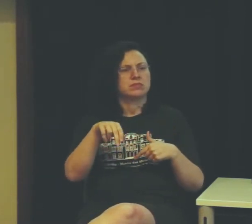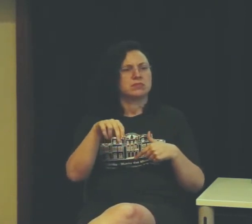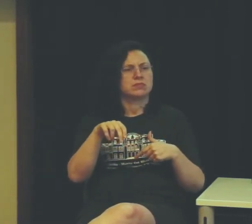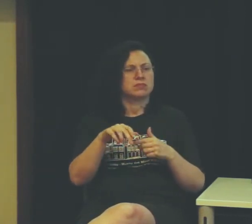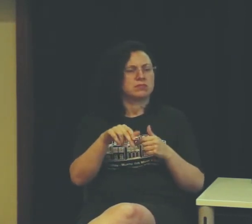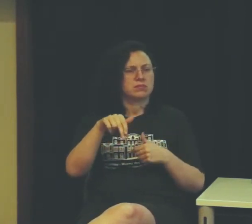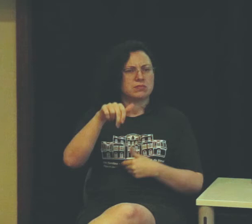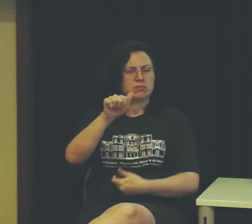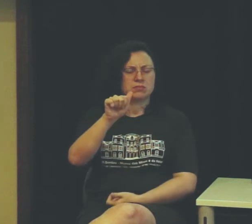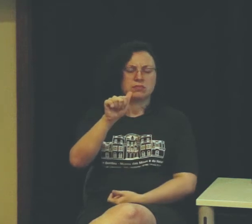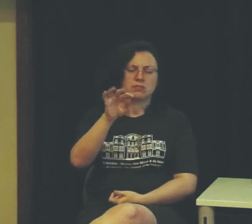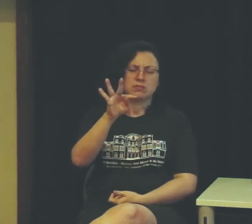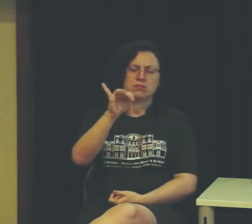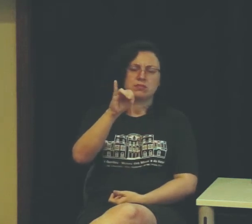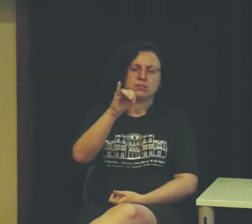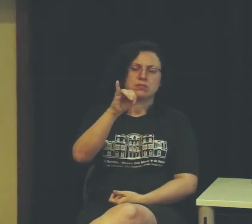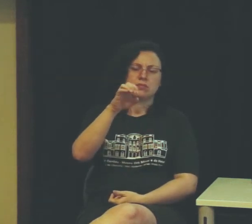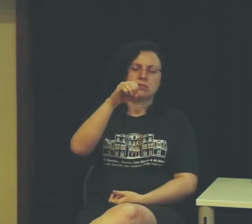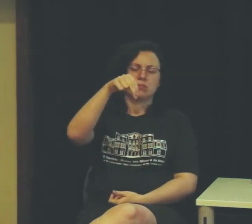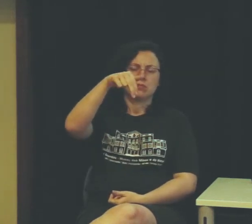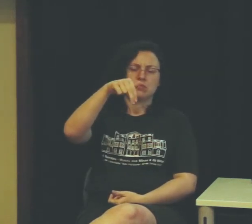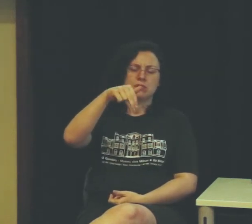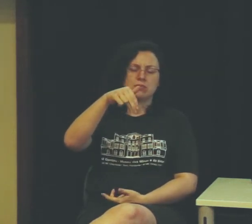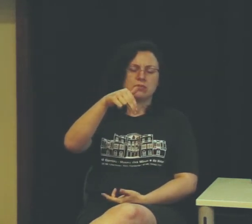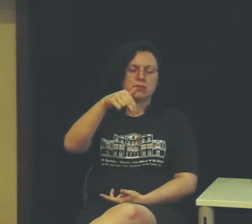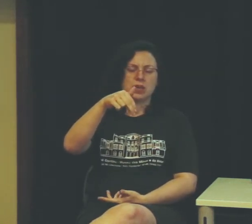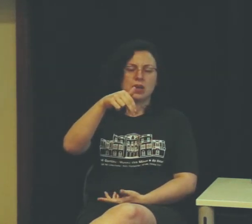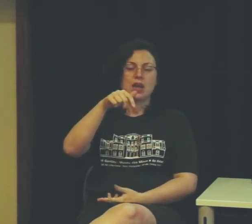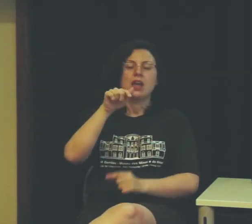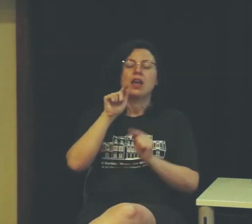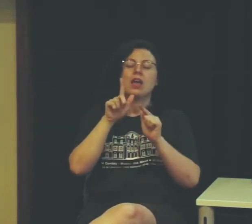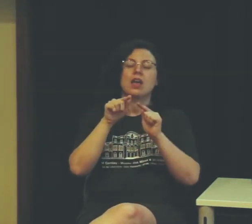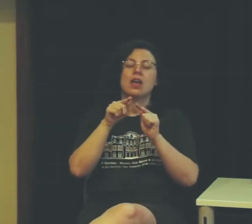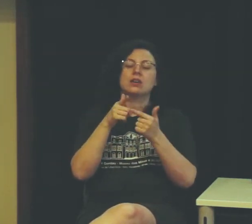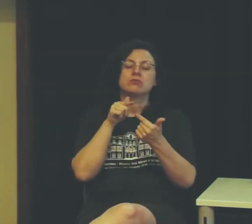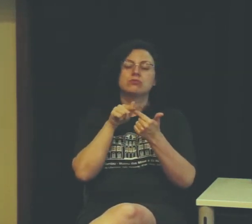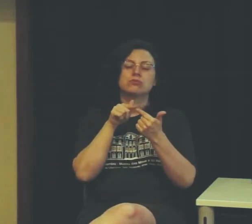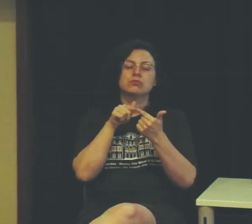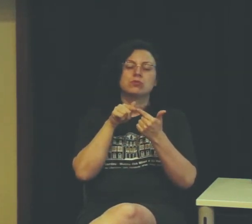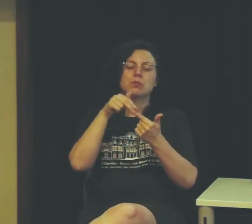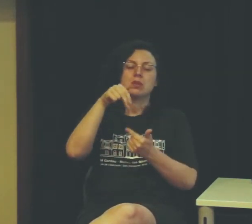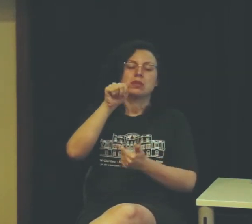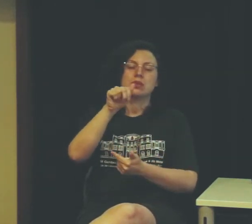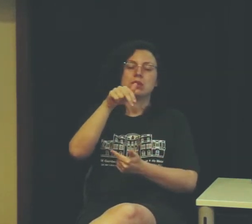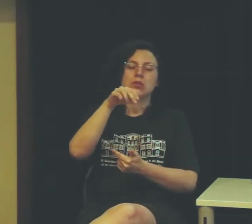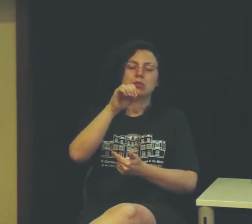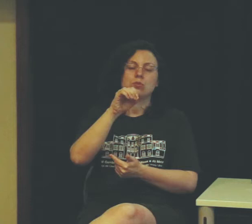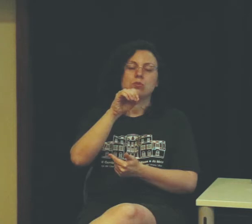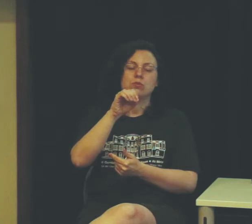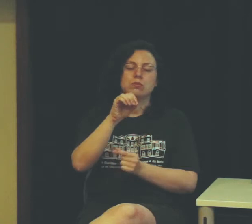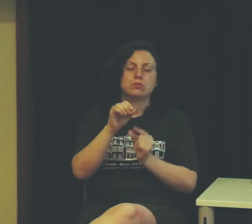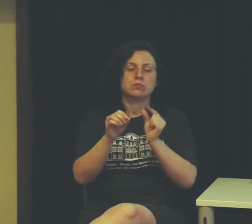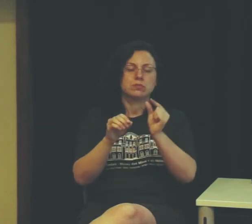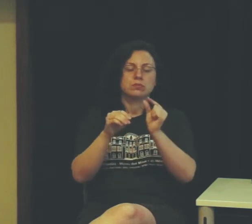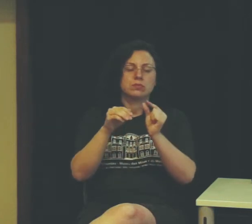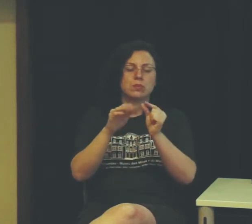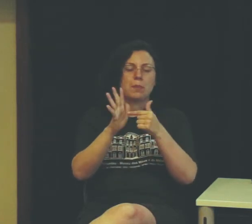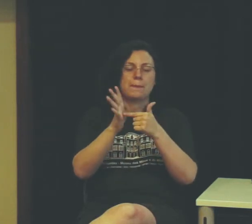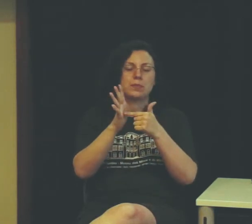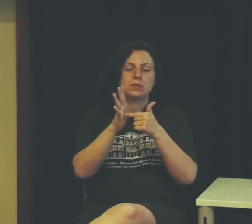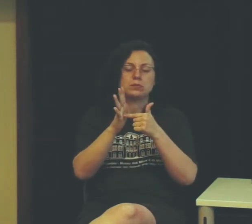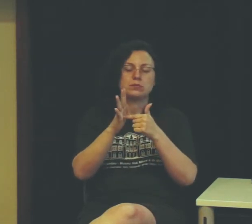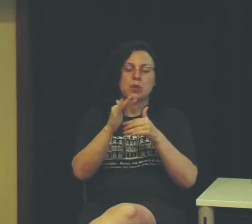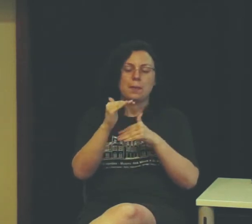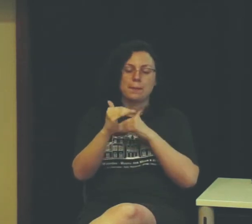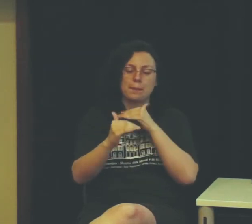uma das revistas mais importantes, que é um tipo de nanomáquina, um tipo de nanomotor que tem um movimento único. Que tem